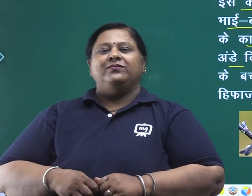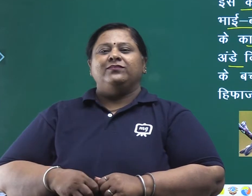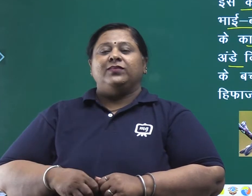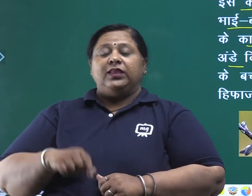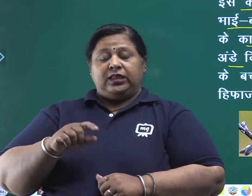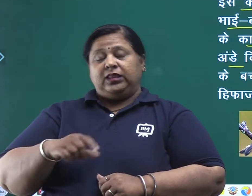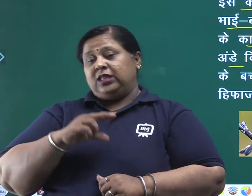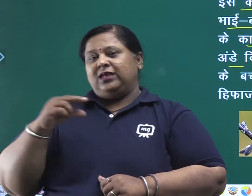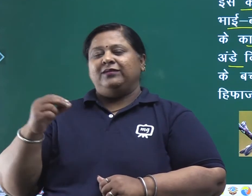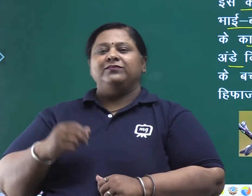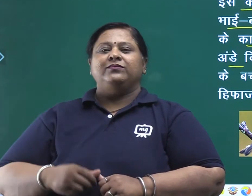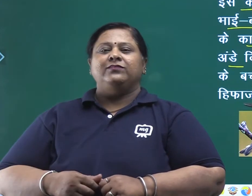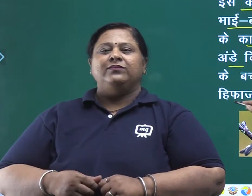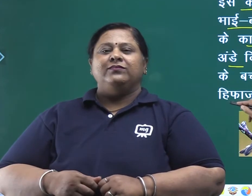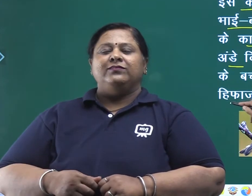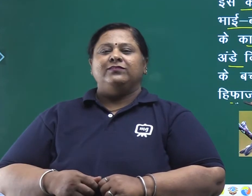तथा